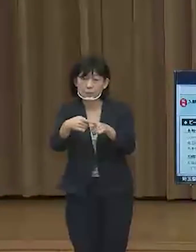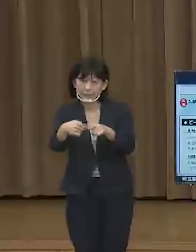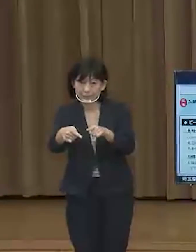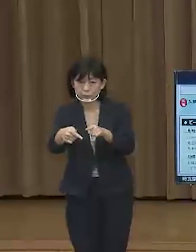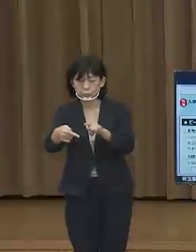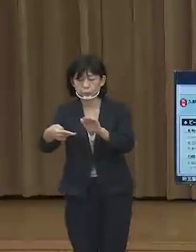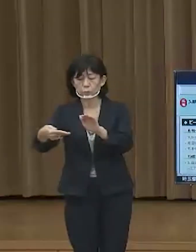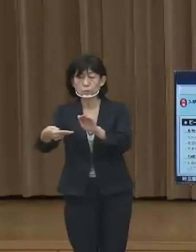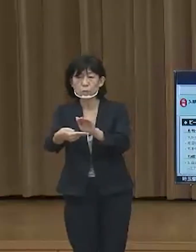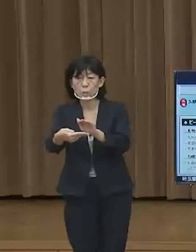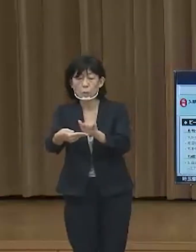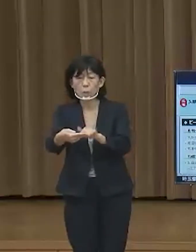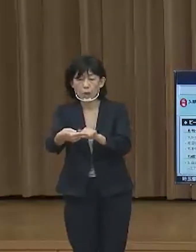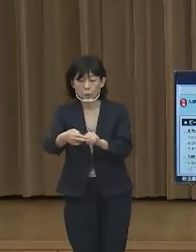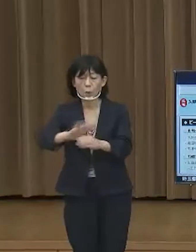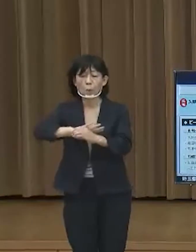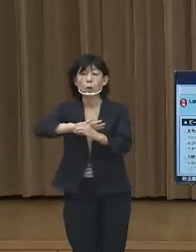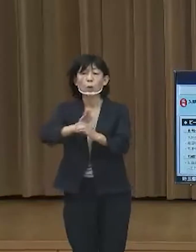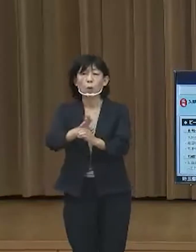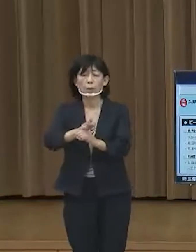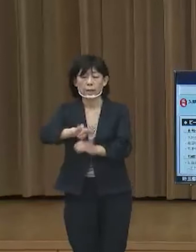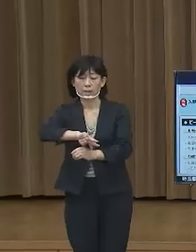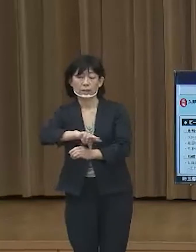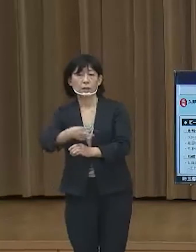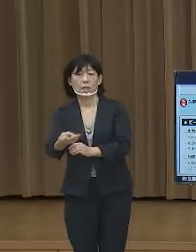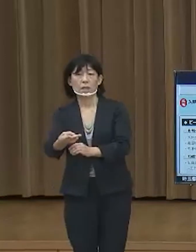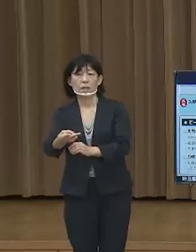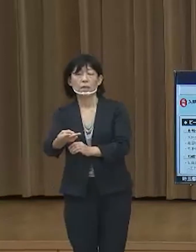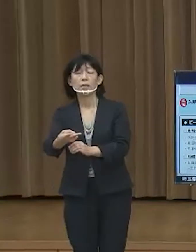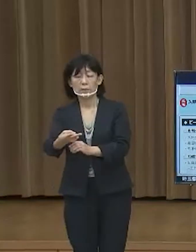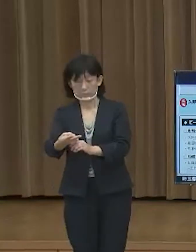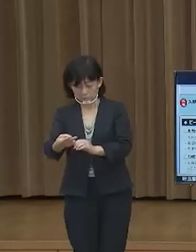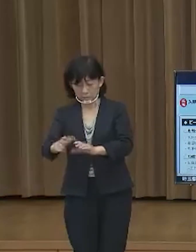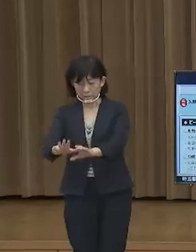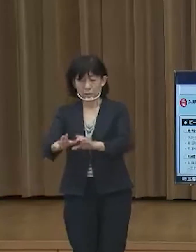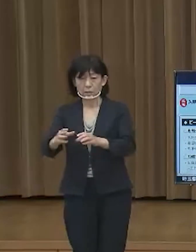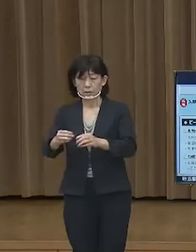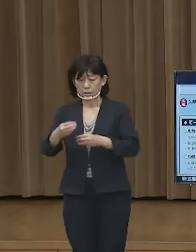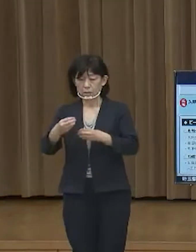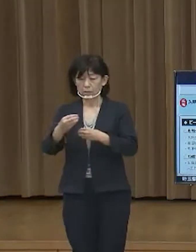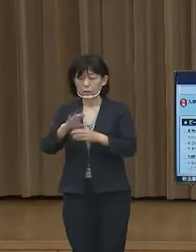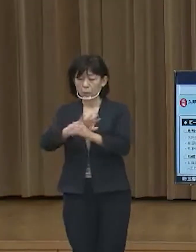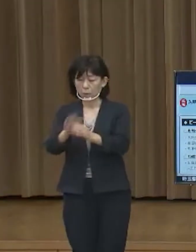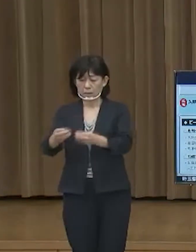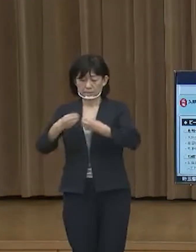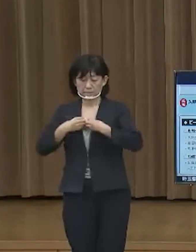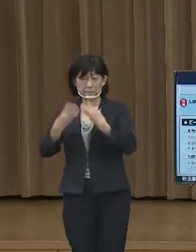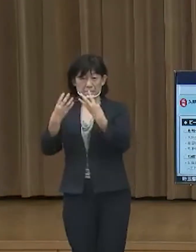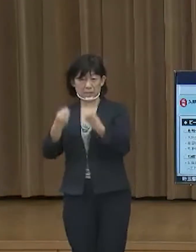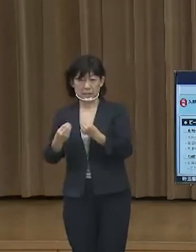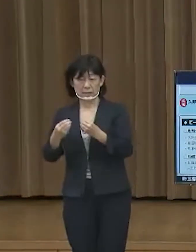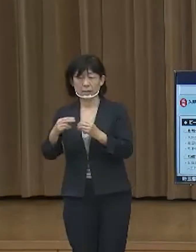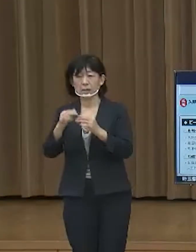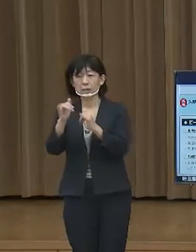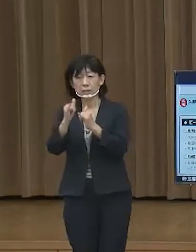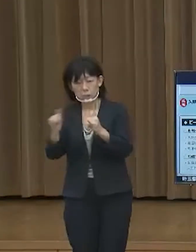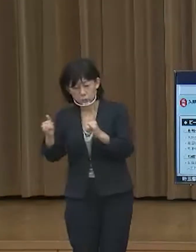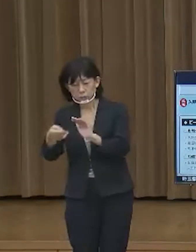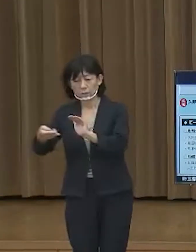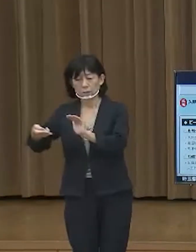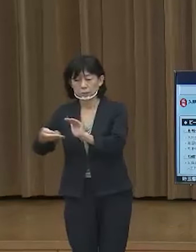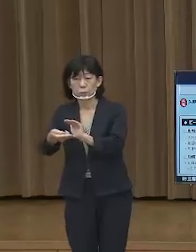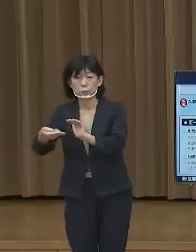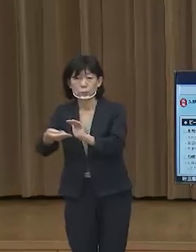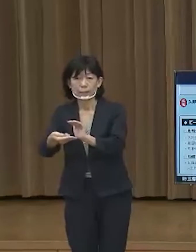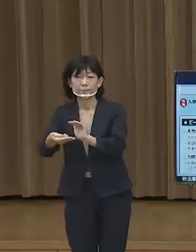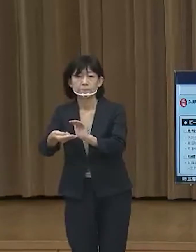を潰すなりなんなりして、新型コロナウイルス感染症用の 病床に転用してきました。一般病床